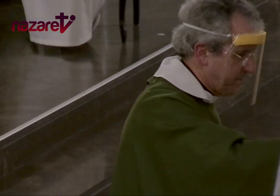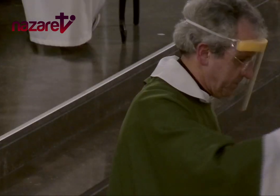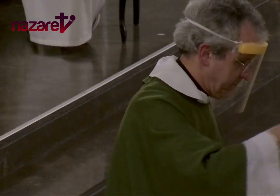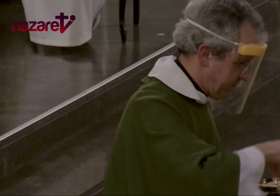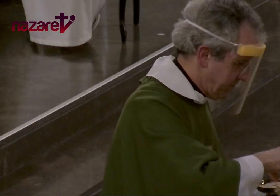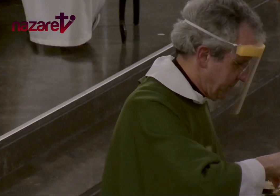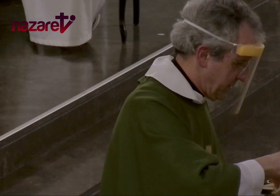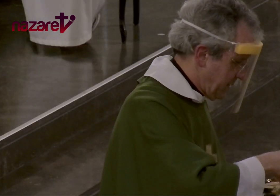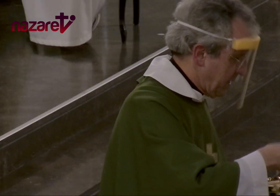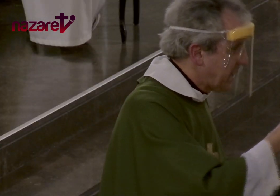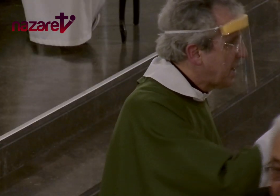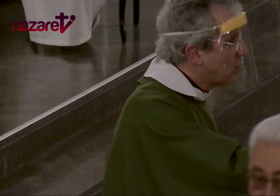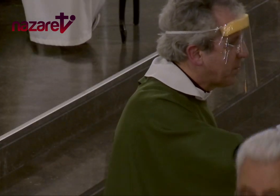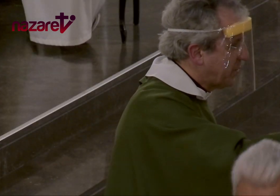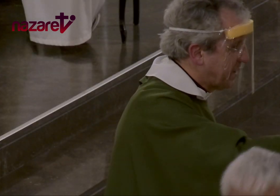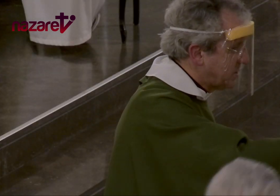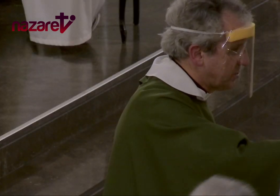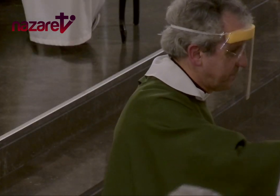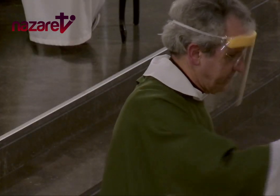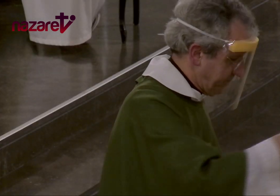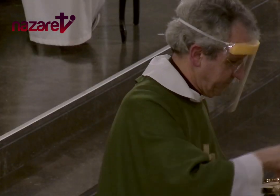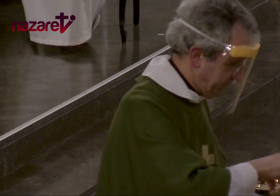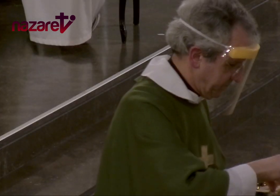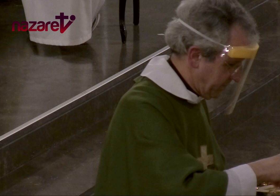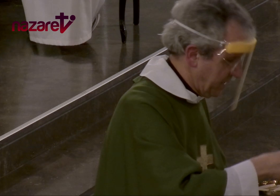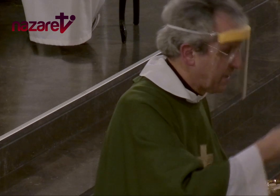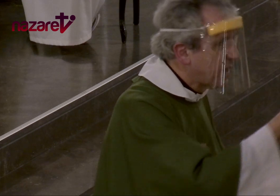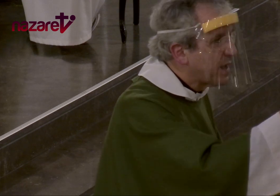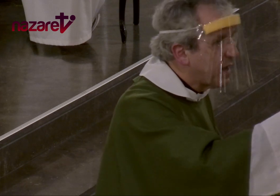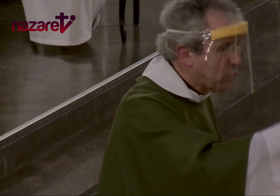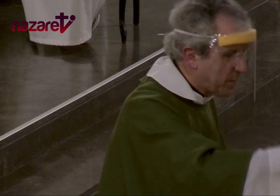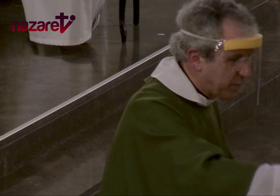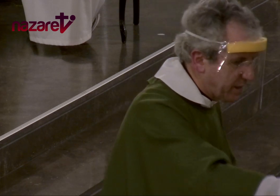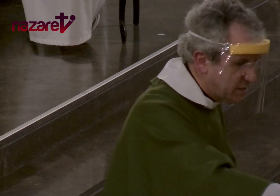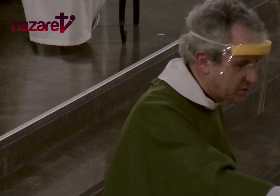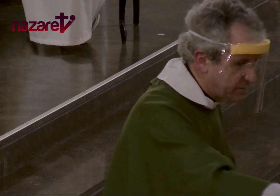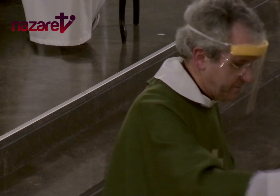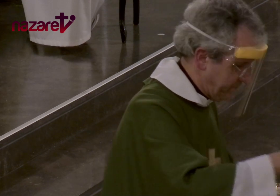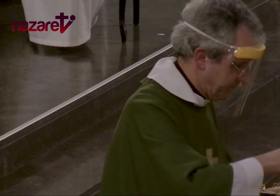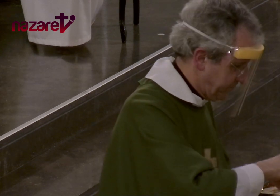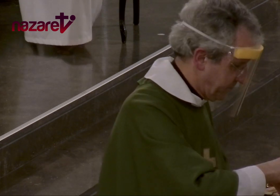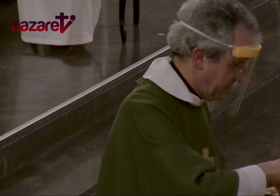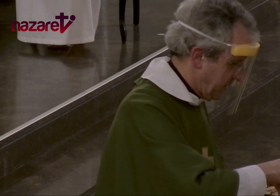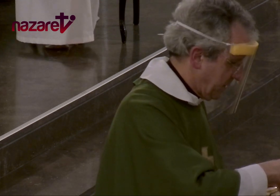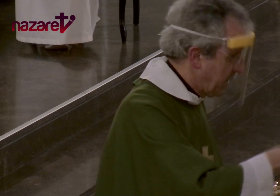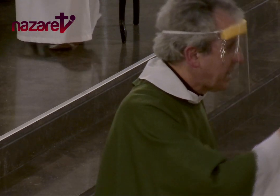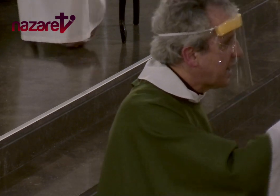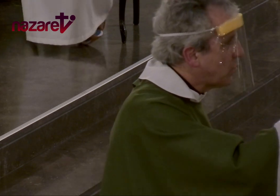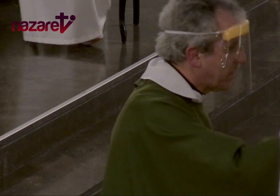i dijo que a los i o no